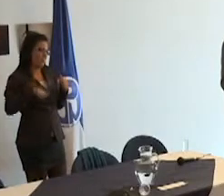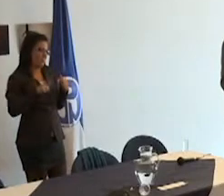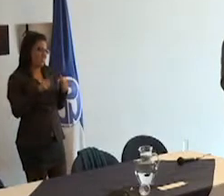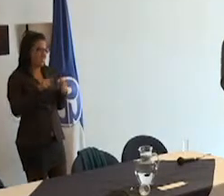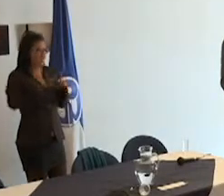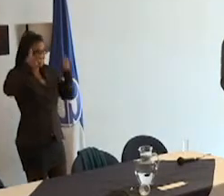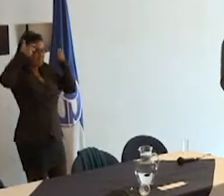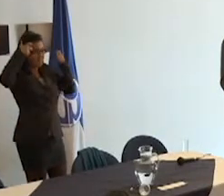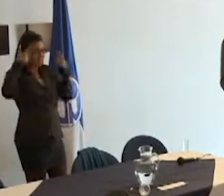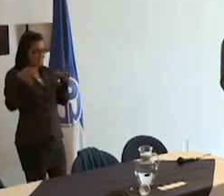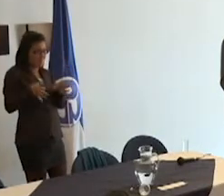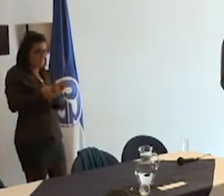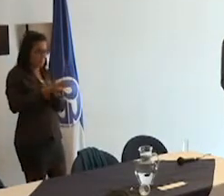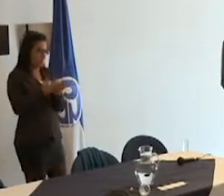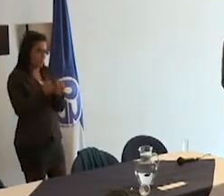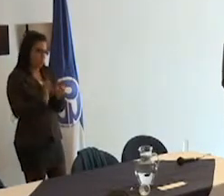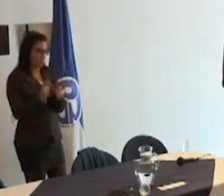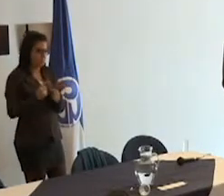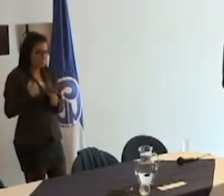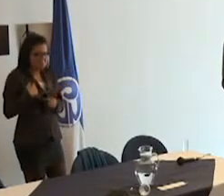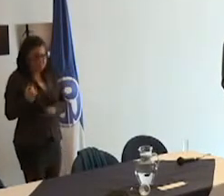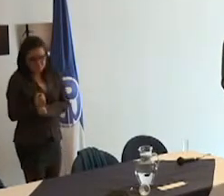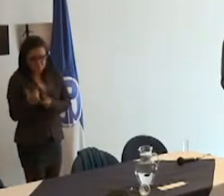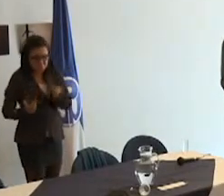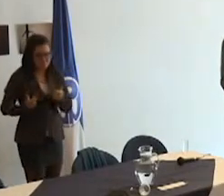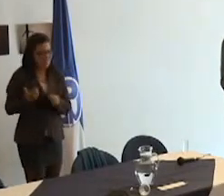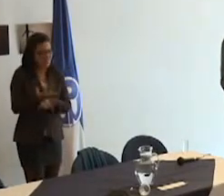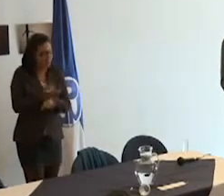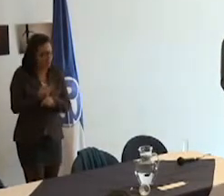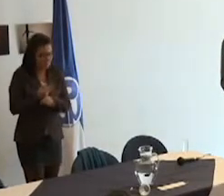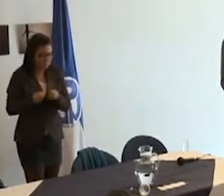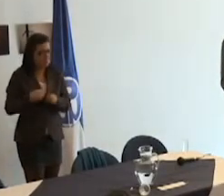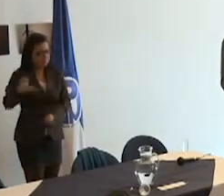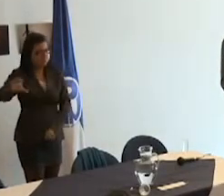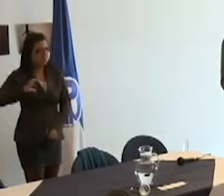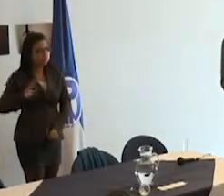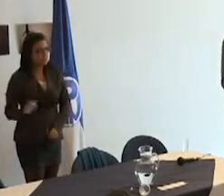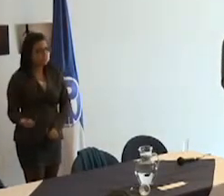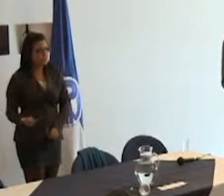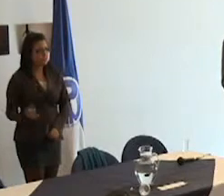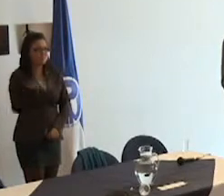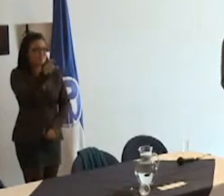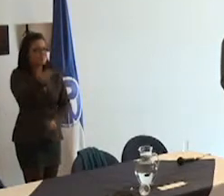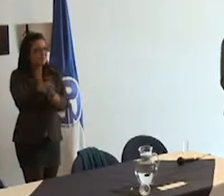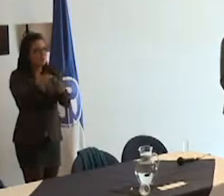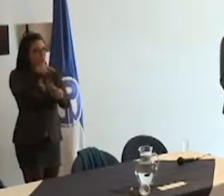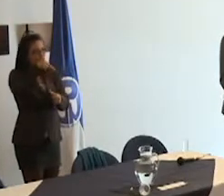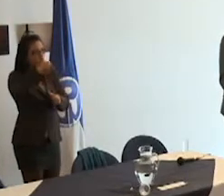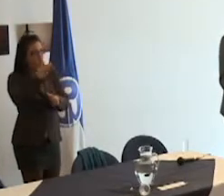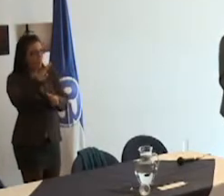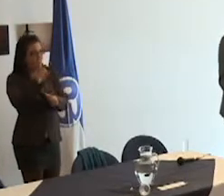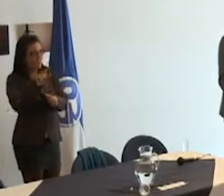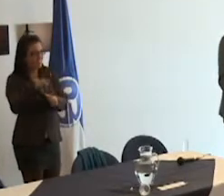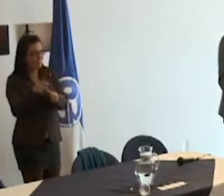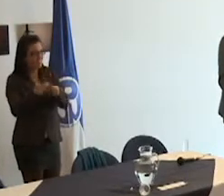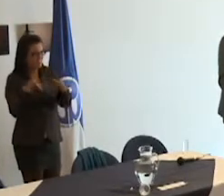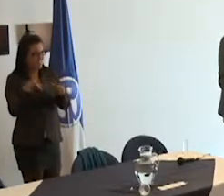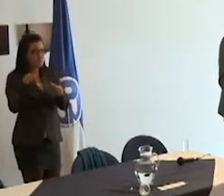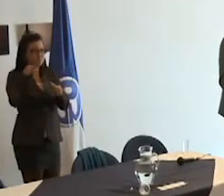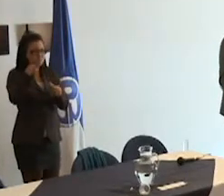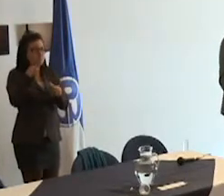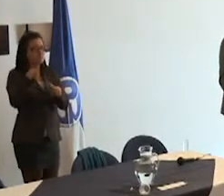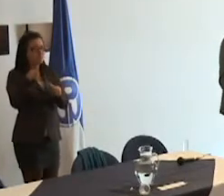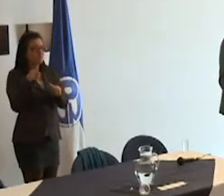como mercaderistas y artesanos y solo los nobles tenían el poder de tomar decisiones fundamentales frente a